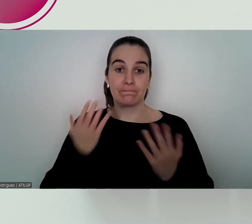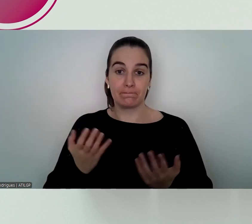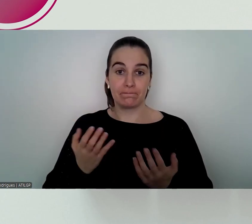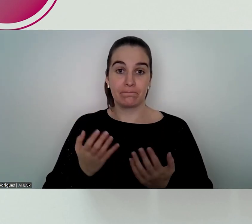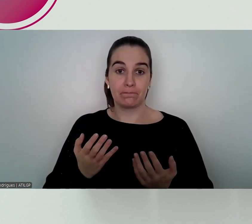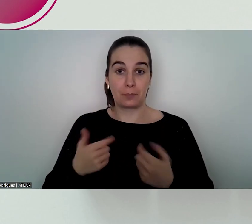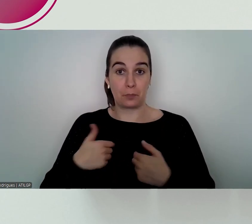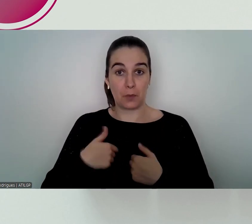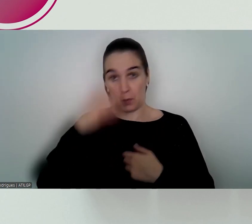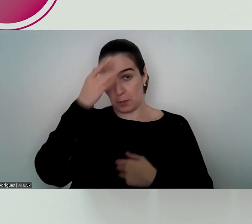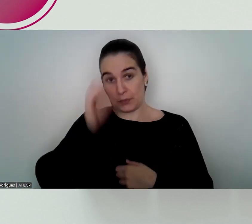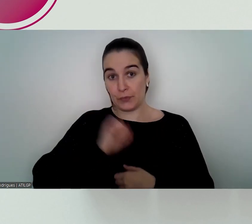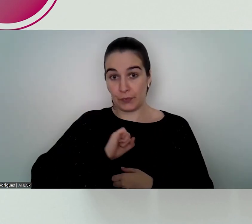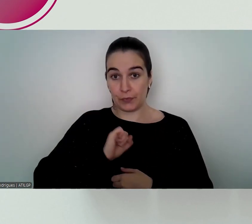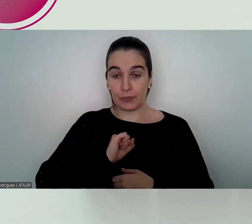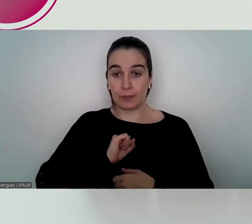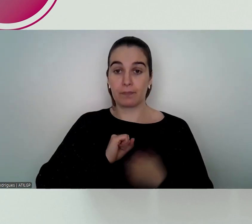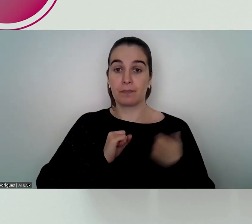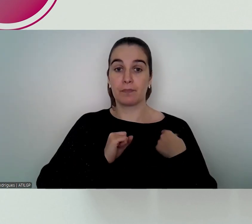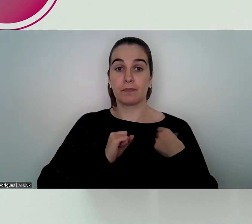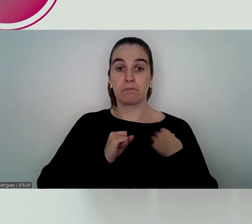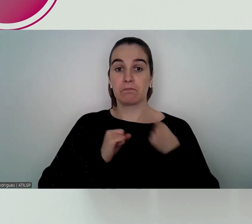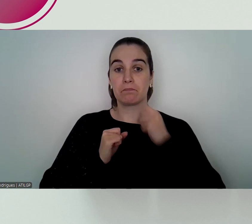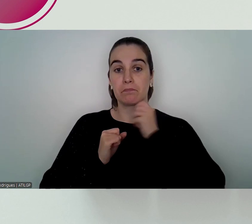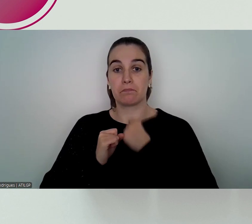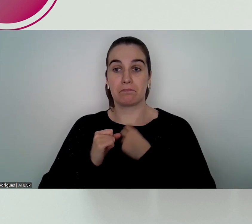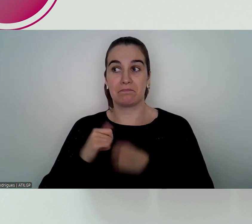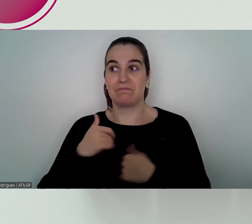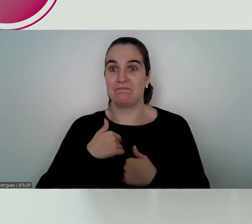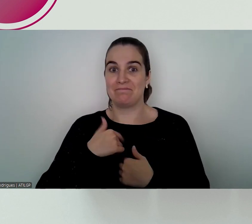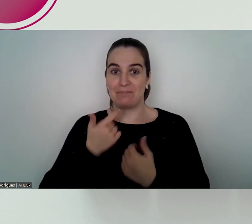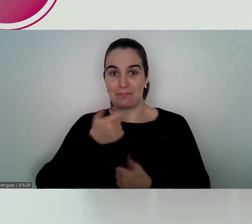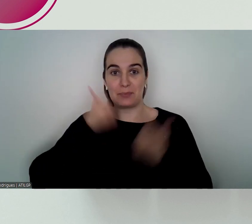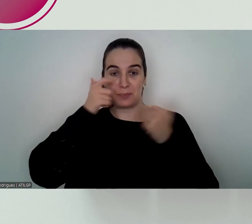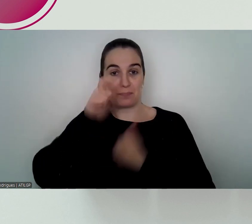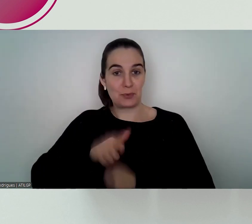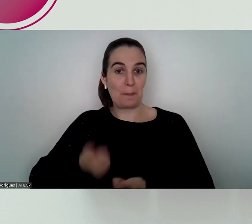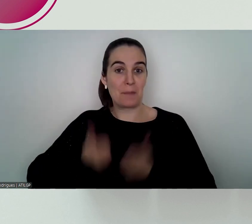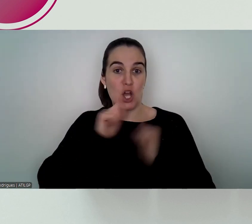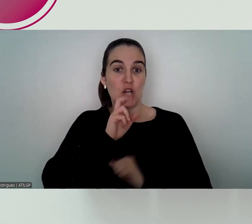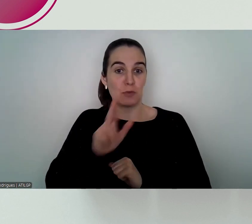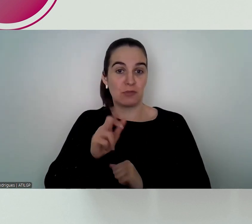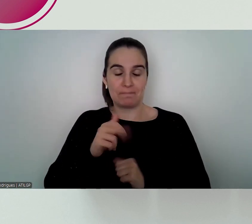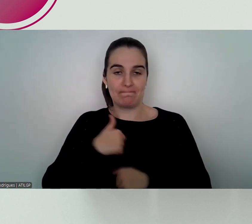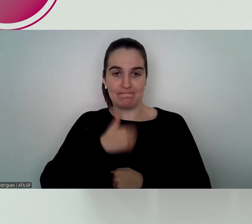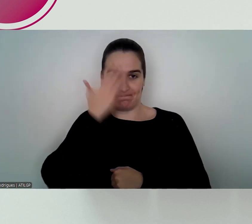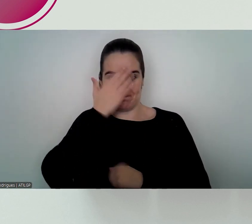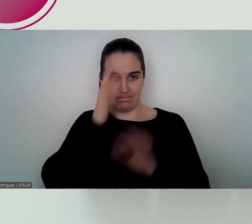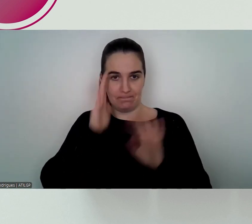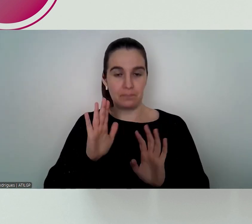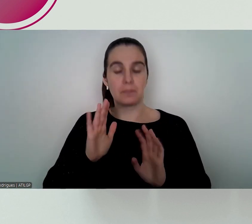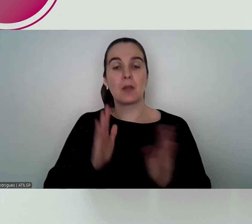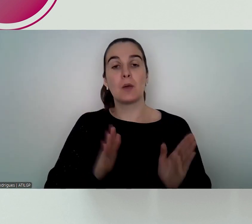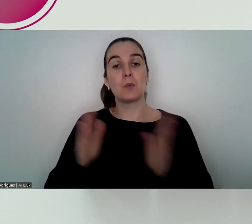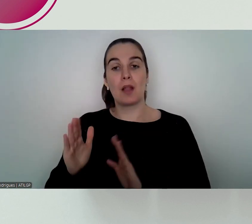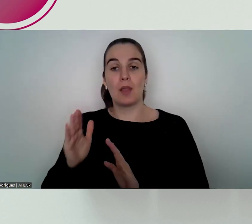na minha perspectiva, é claro que eu não sou a melhor pessoa para responder esta pergunta, mas parece-me que